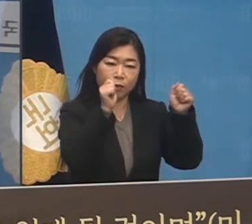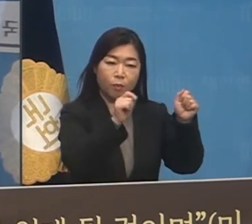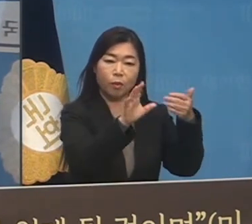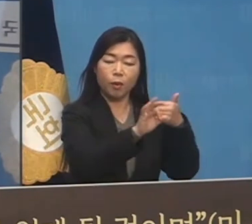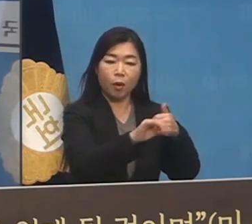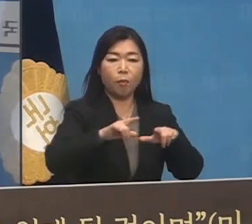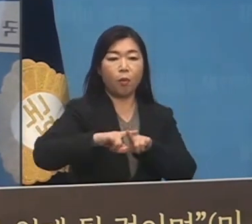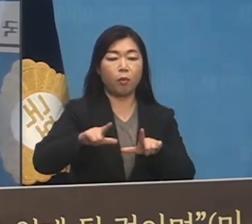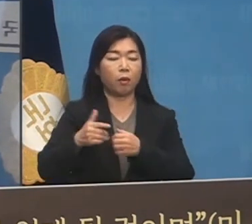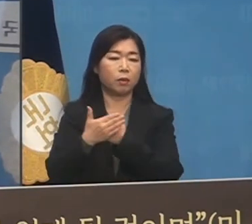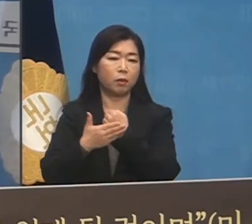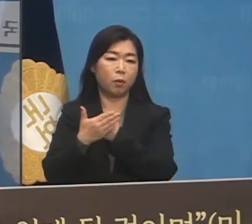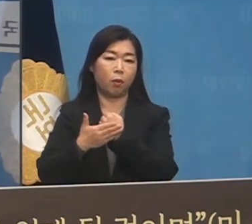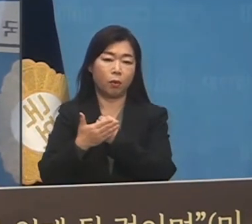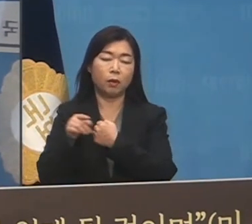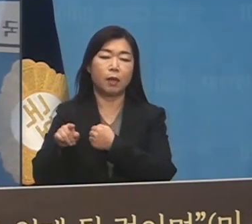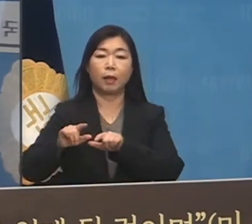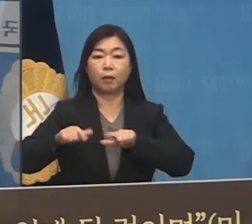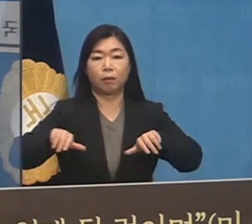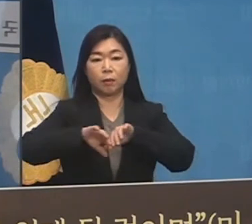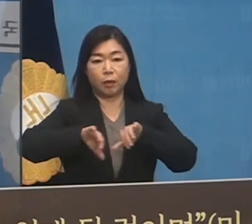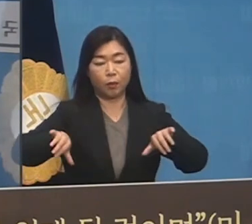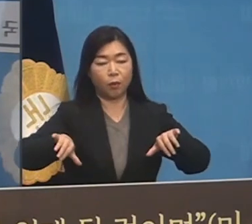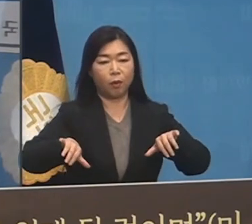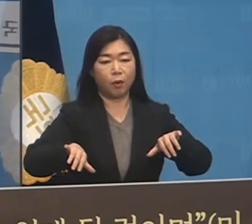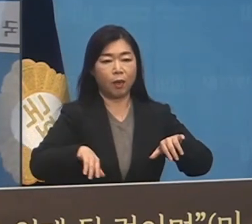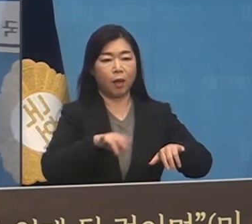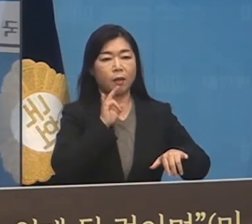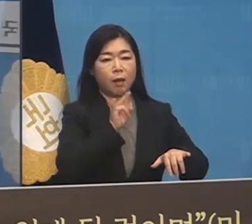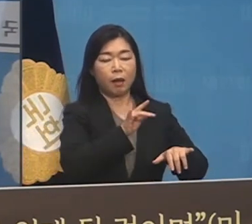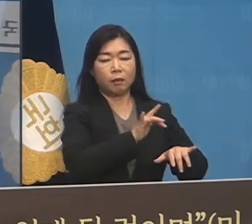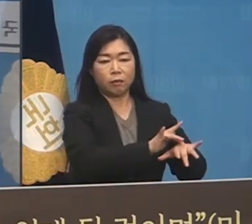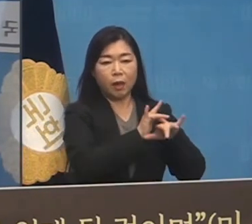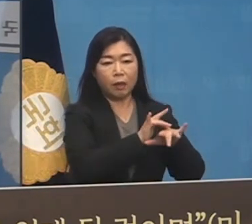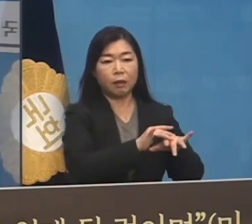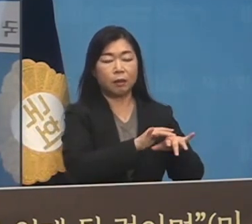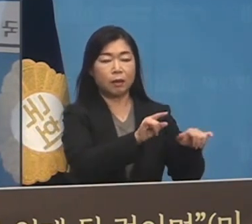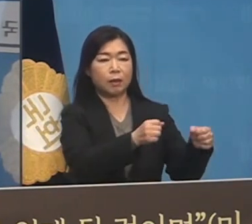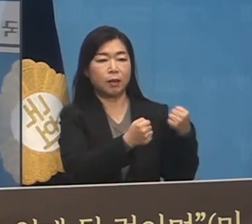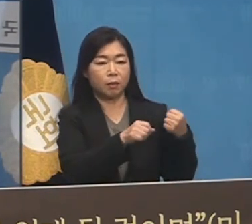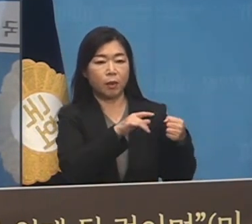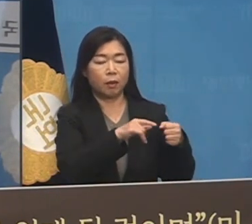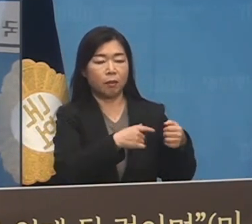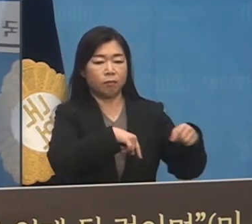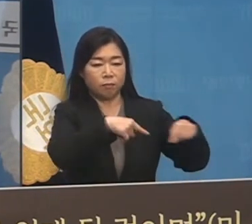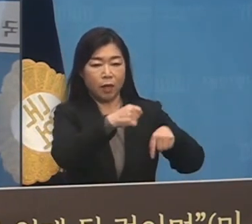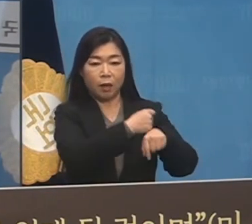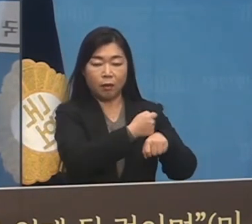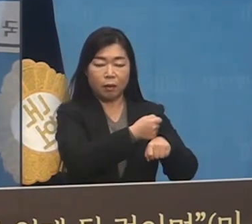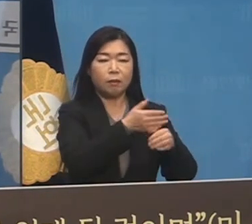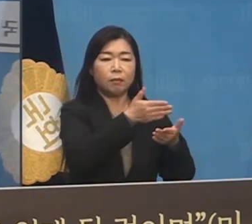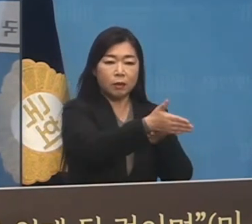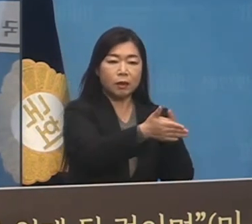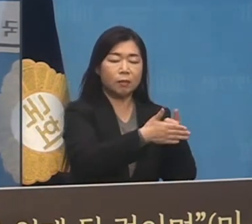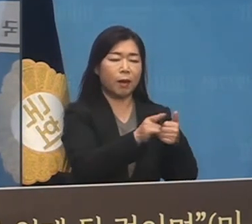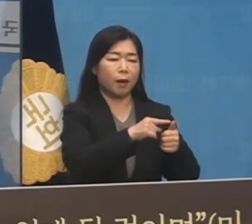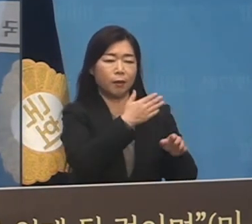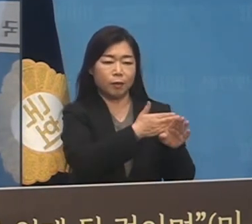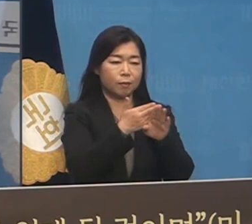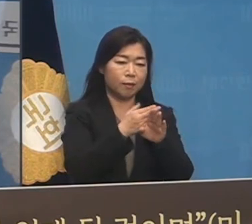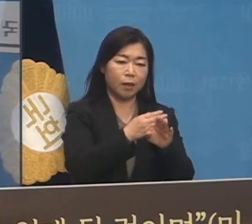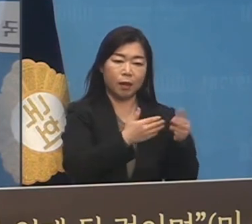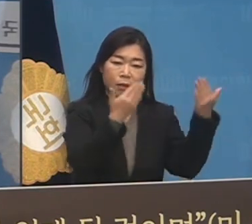무속은 일반 은총의 영역이 아니고 사단의 세력이 강하게 활개치고 있는 매우 음침한